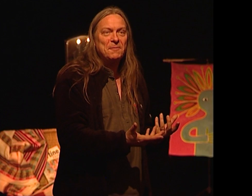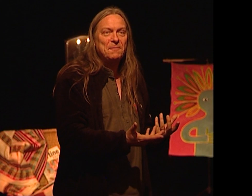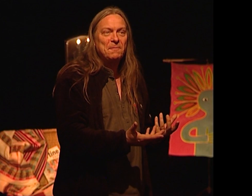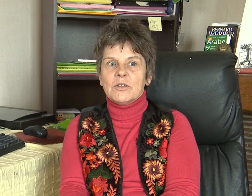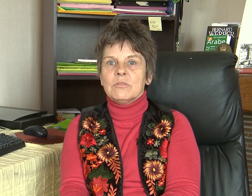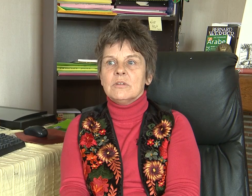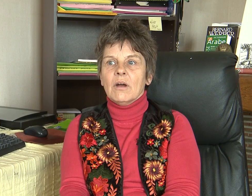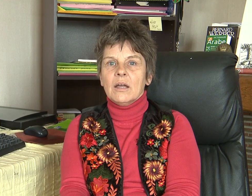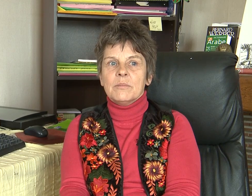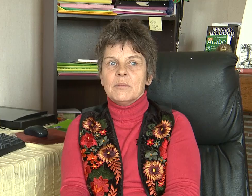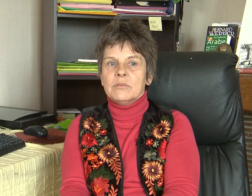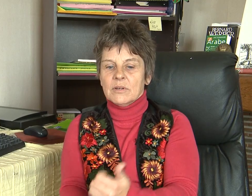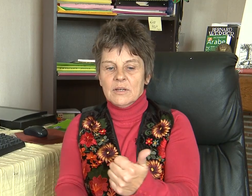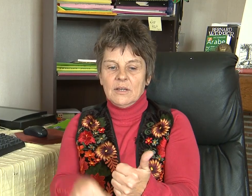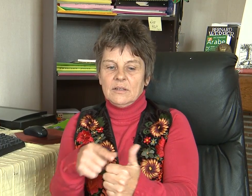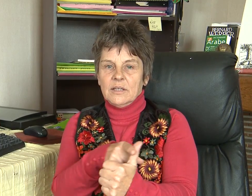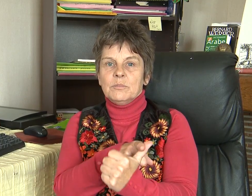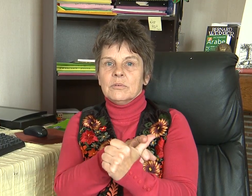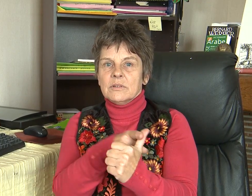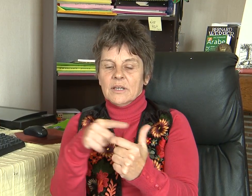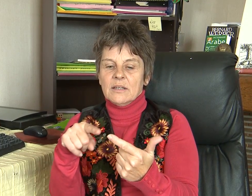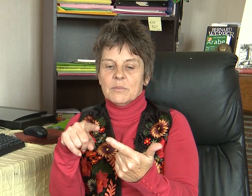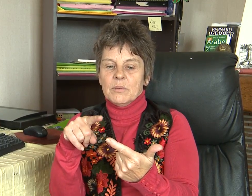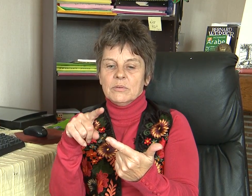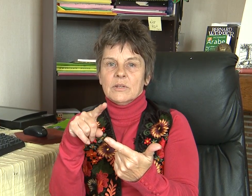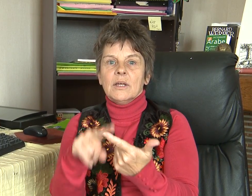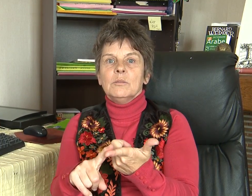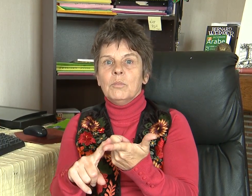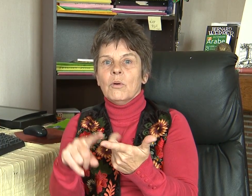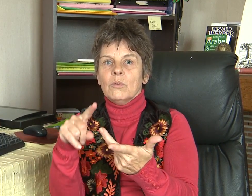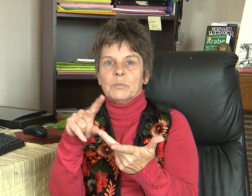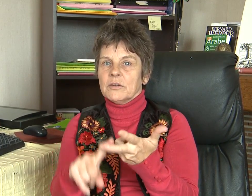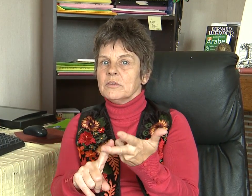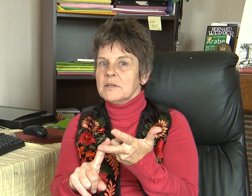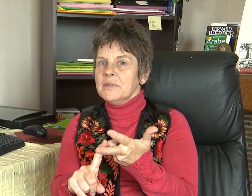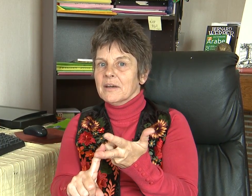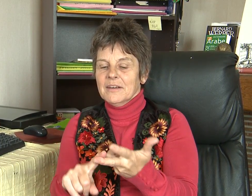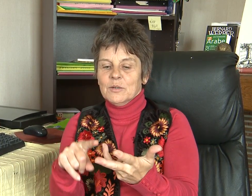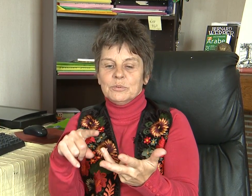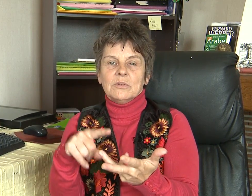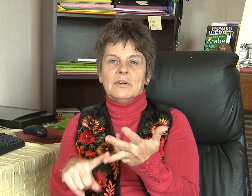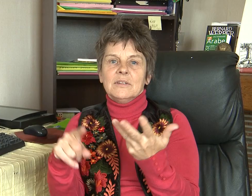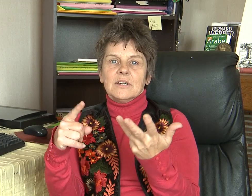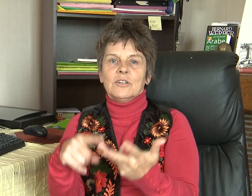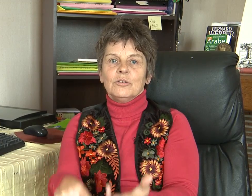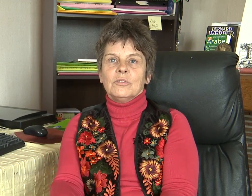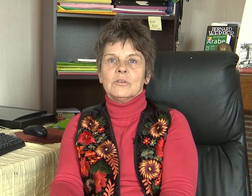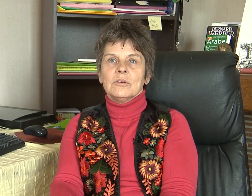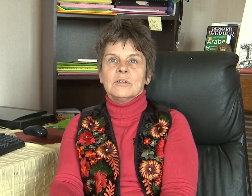regardant Lepage, je me suis dit « ah, il n'y a pas besoin d'être bon en théâtre, il n'y a pas besoin d'être beau ou de présenter bien pour dire des choses qui